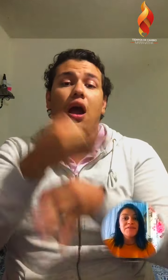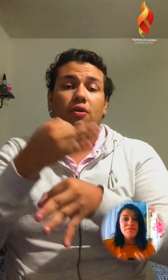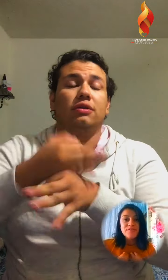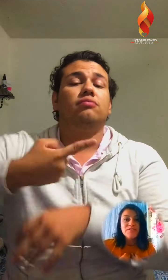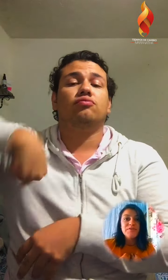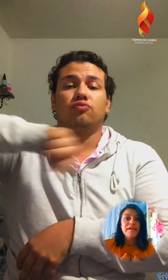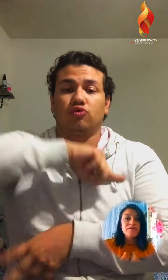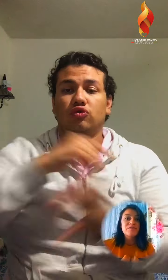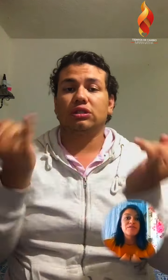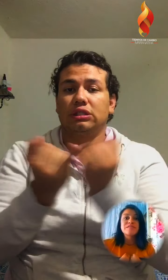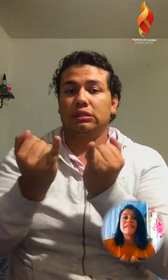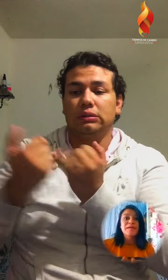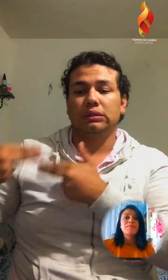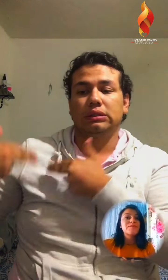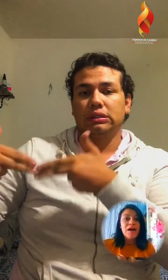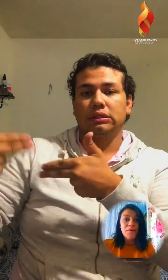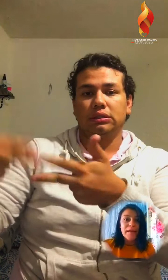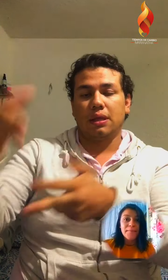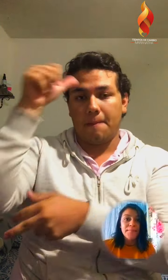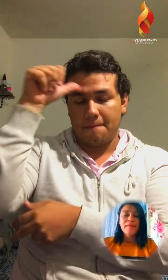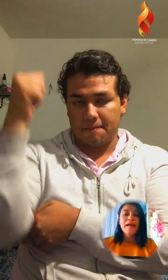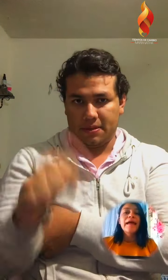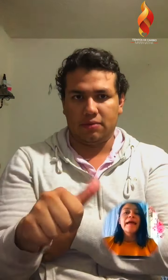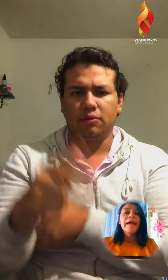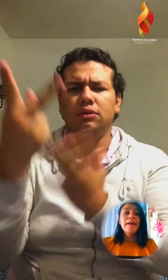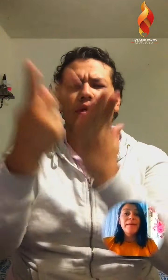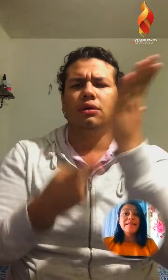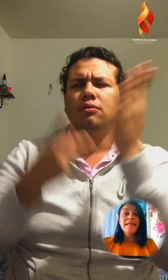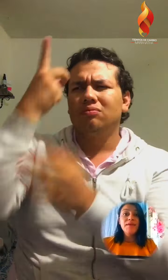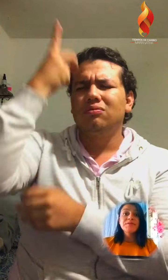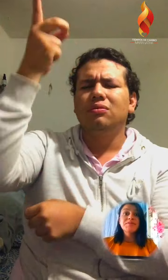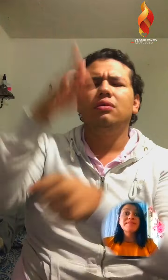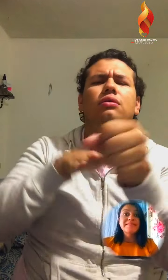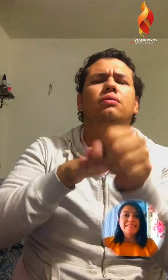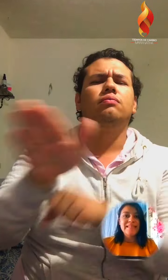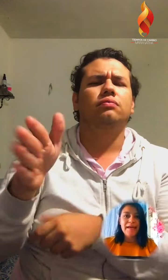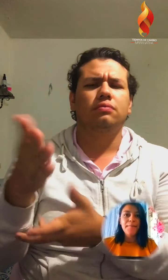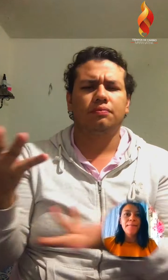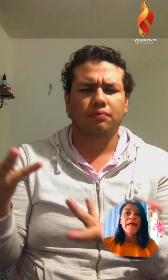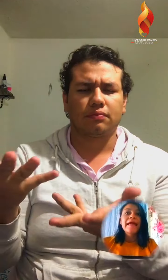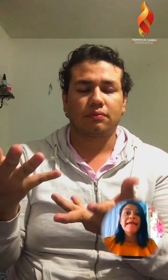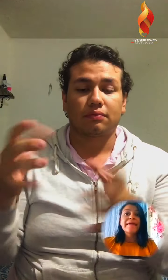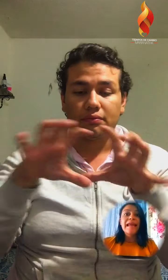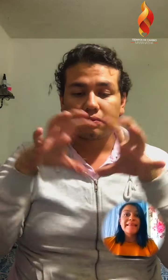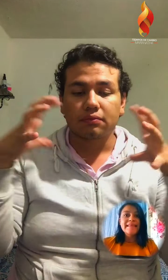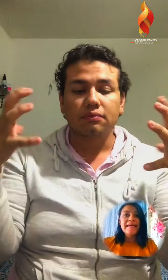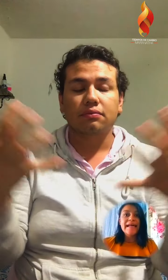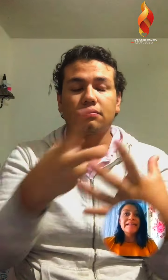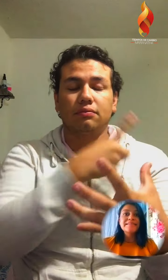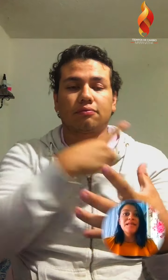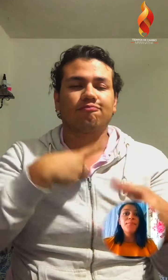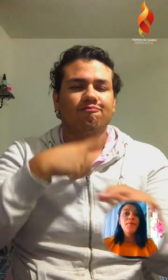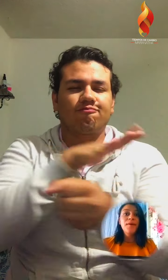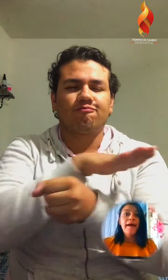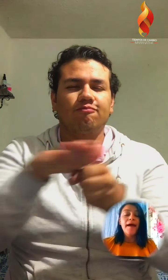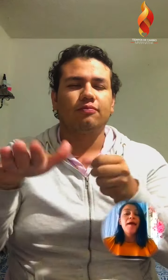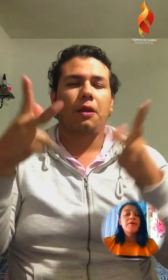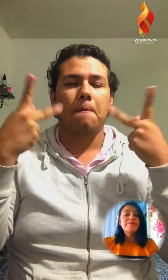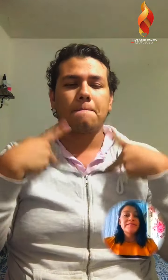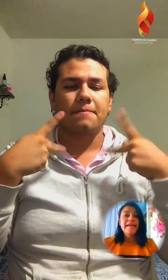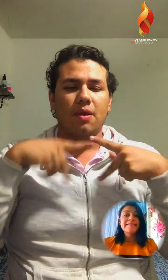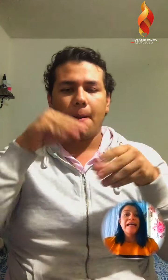es la condición que nosotros tenemos ahora. El plan de Dios consistía en que la tierra se